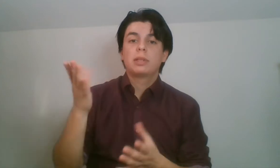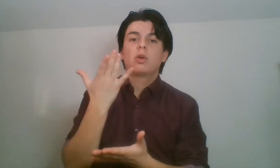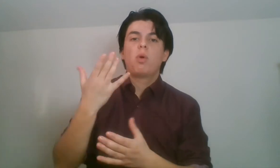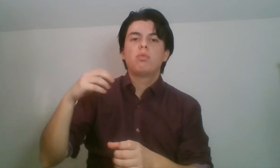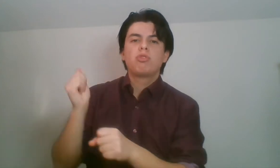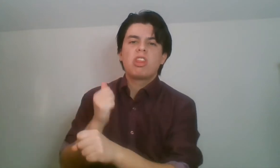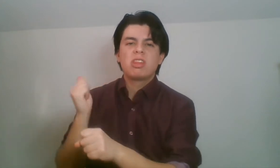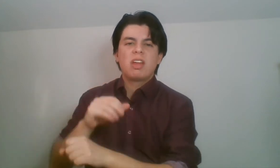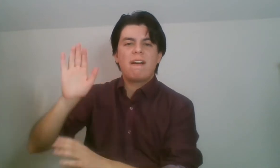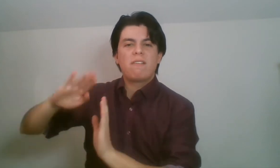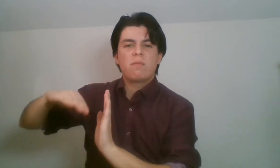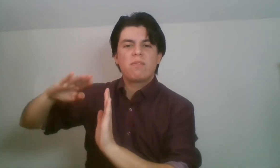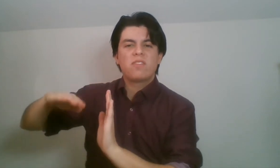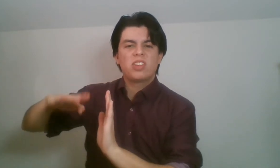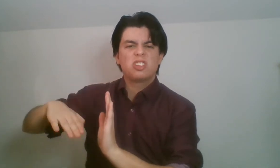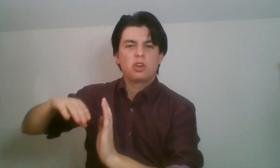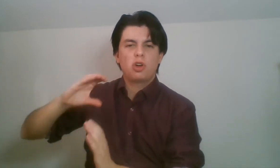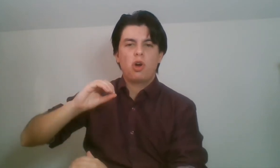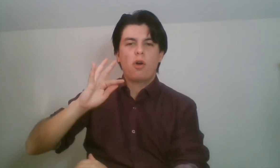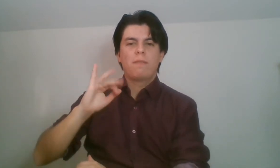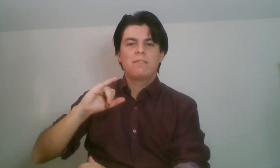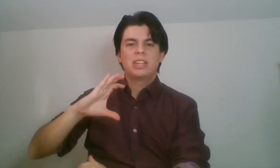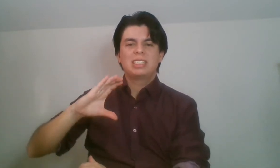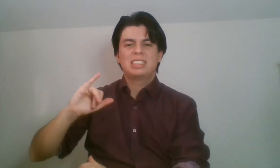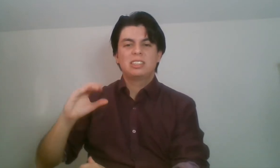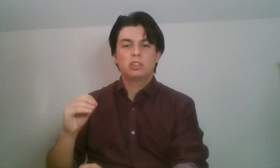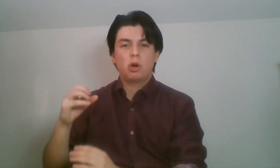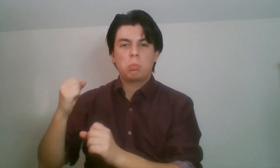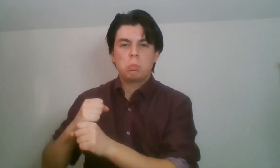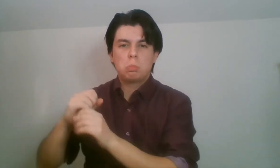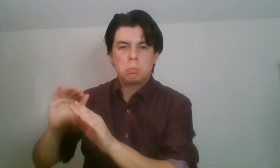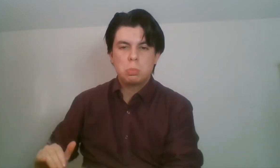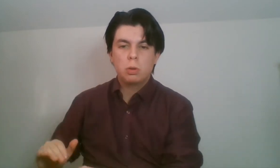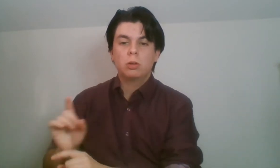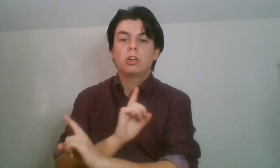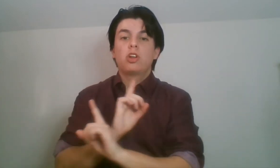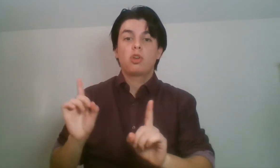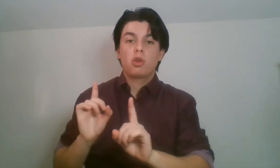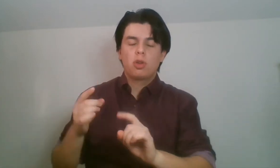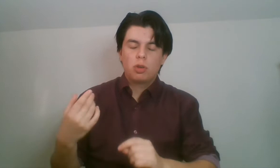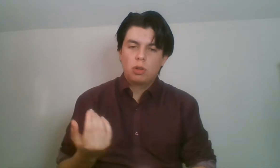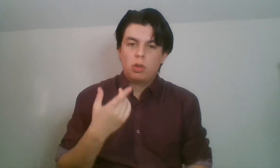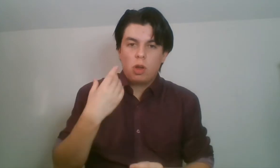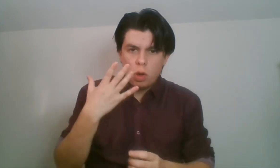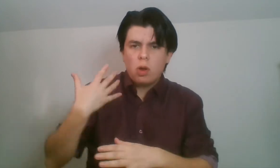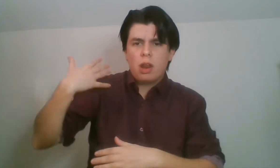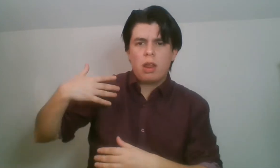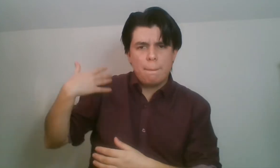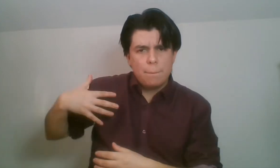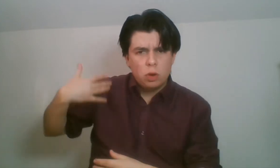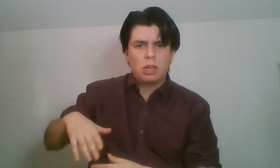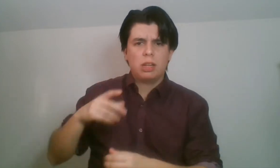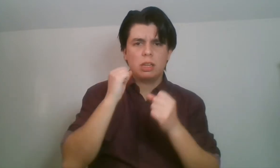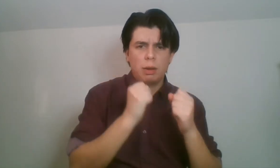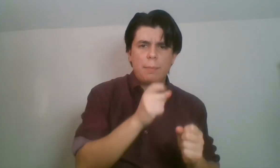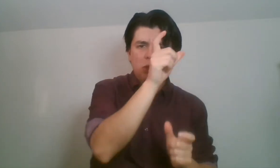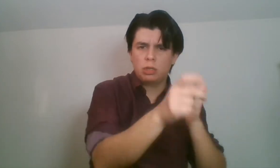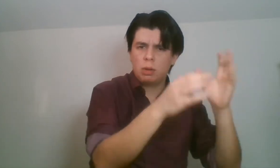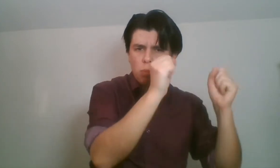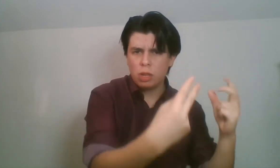ya no solamente como un oficio, sino como un arte en sí mismo, y que había que ir a ver cómo se hacía,